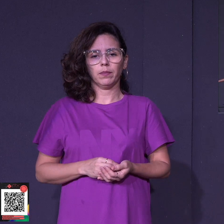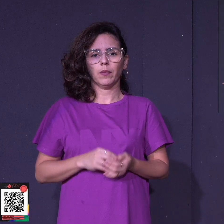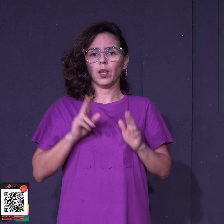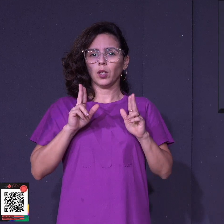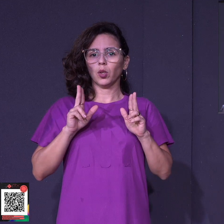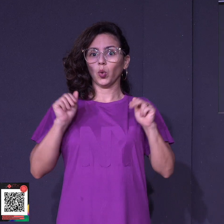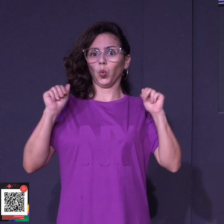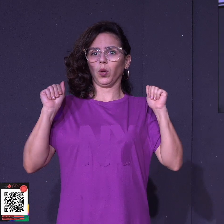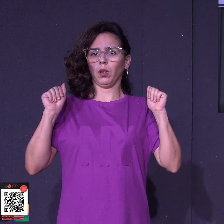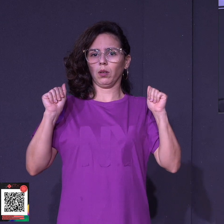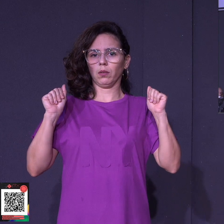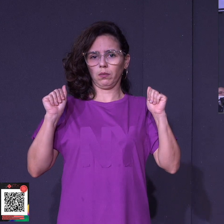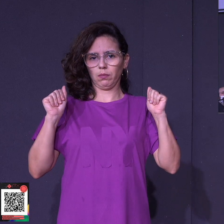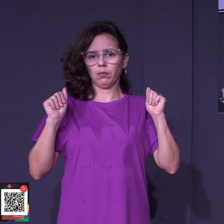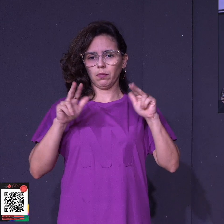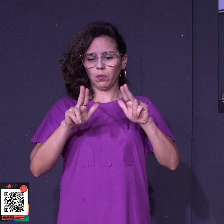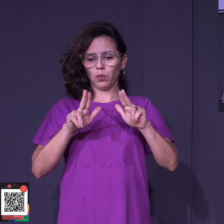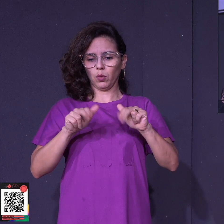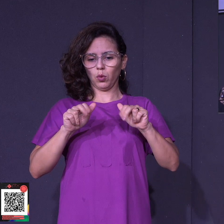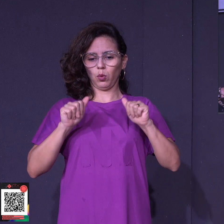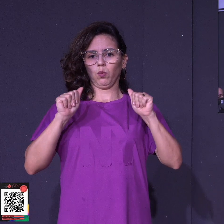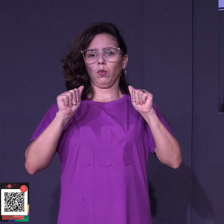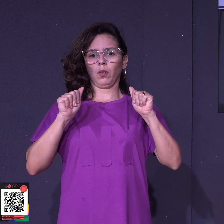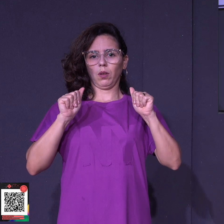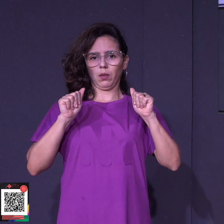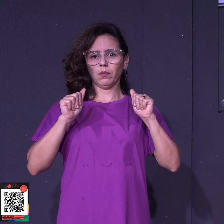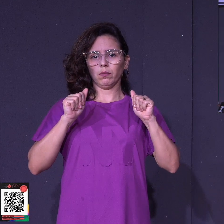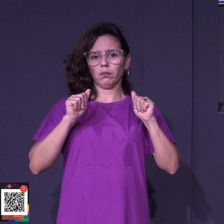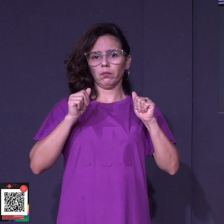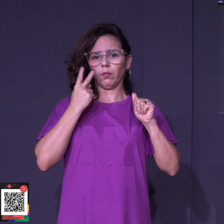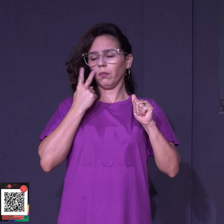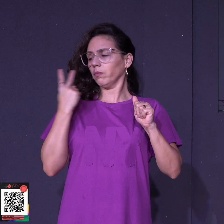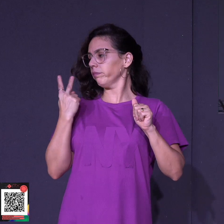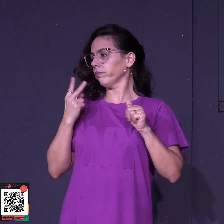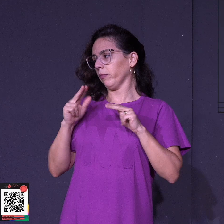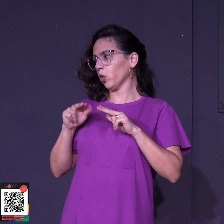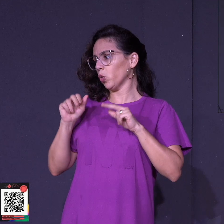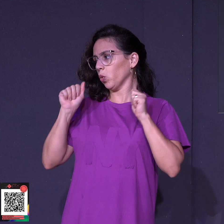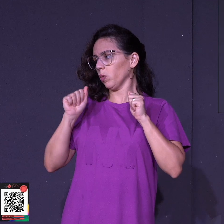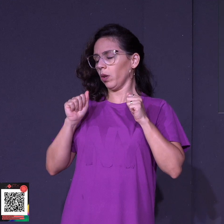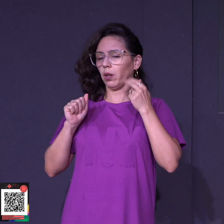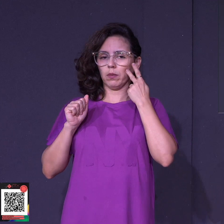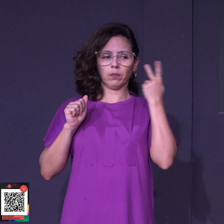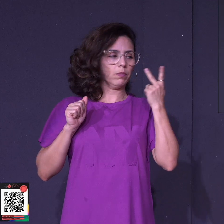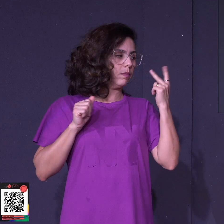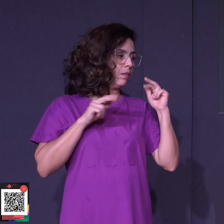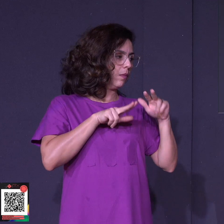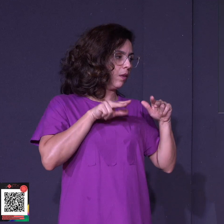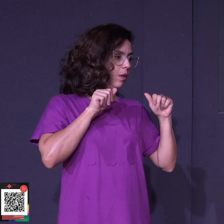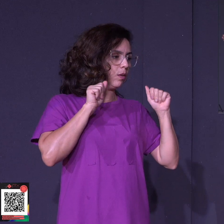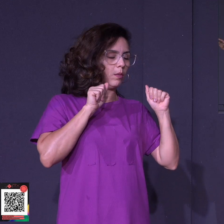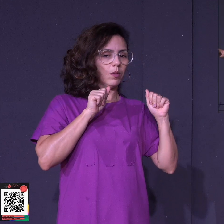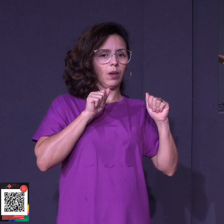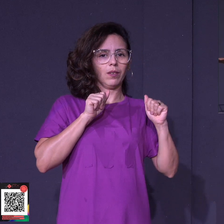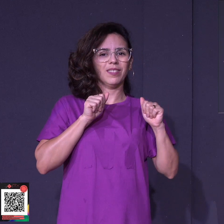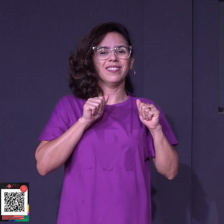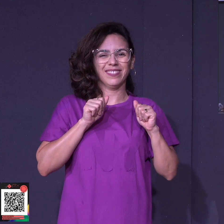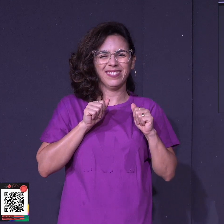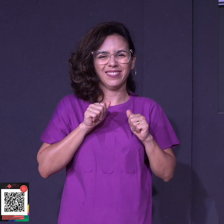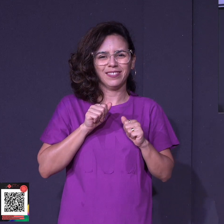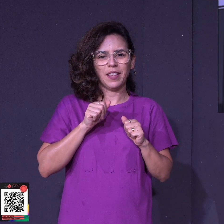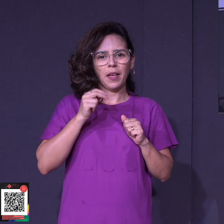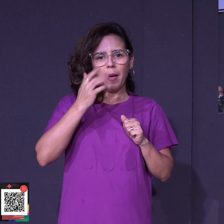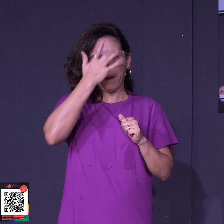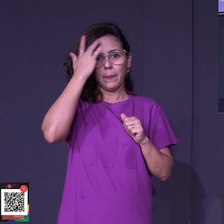lado. Diga assim, nunca. Olha para quem está do outro lado, irmão. Diga nunca. Na frente, bata no ombro dele aí.